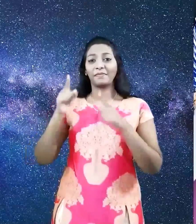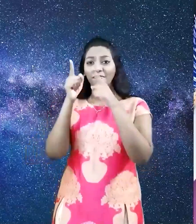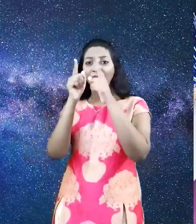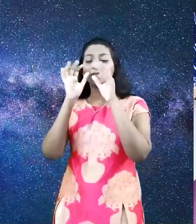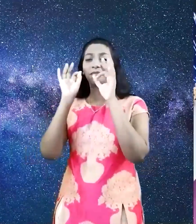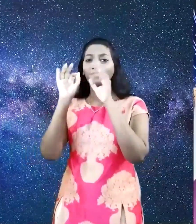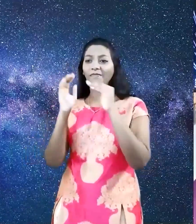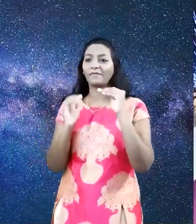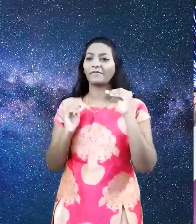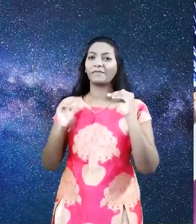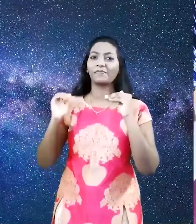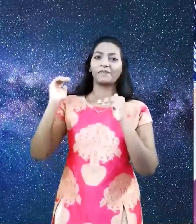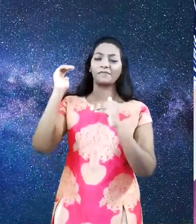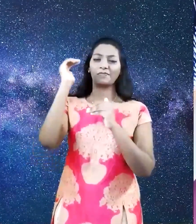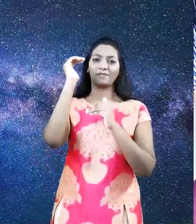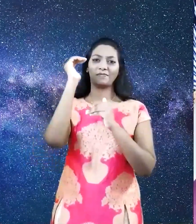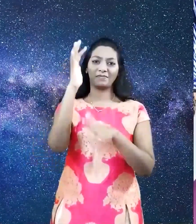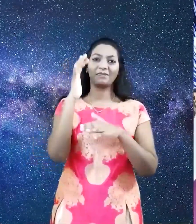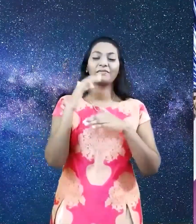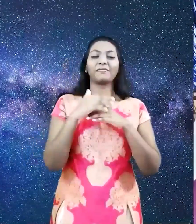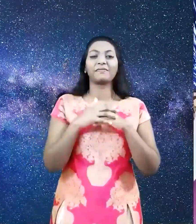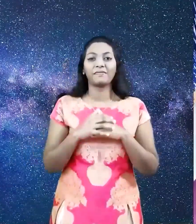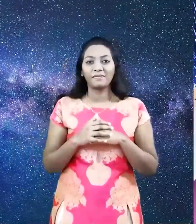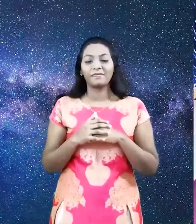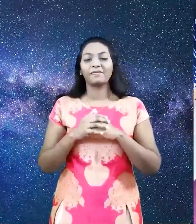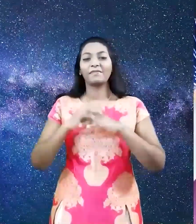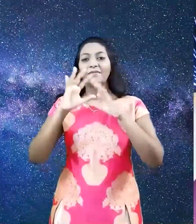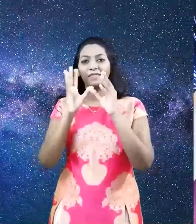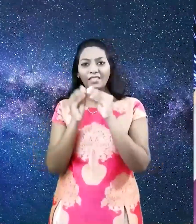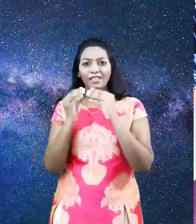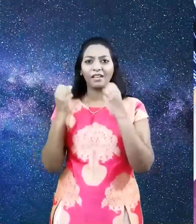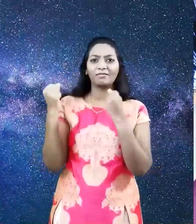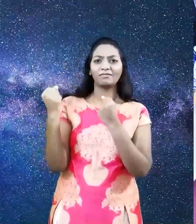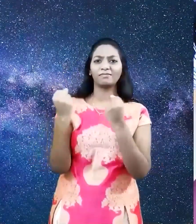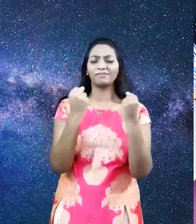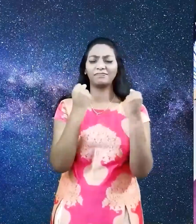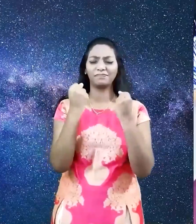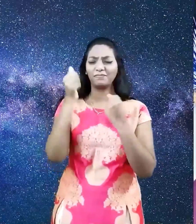पवित्र प्रभु तू सबसे ऊंचा